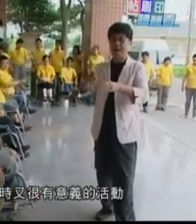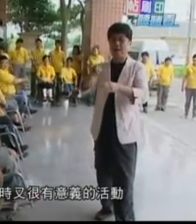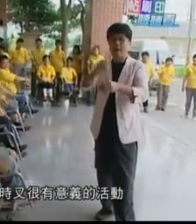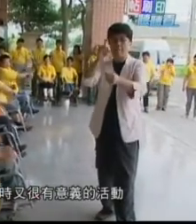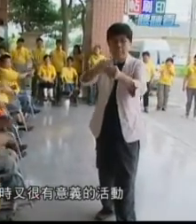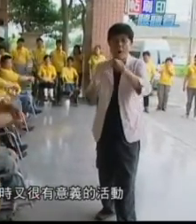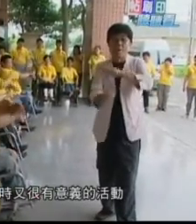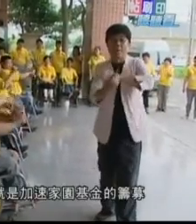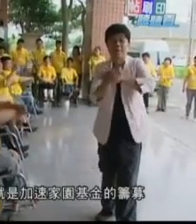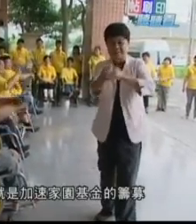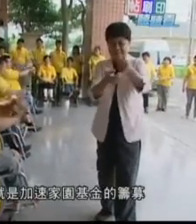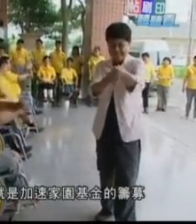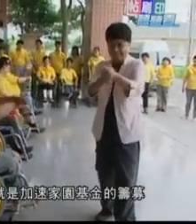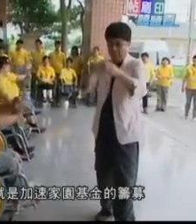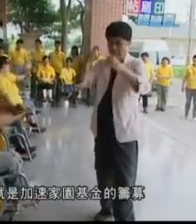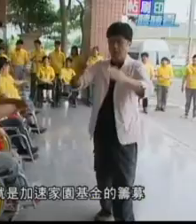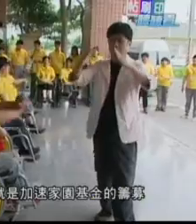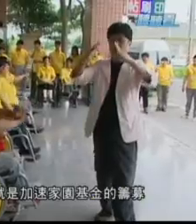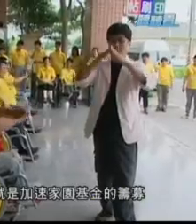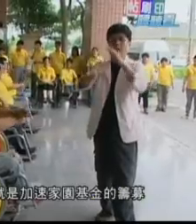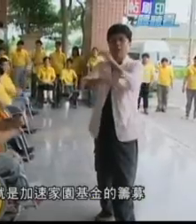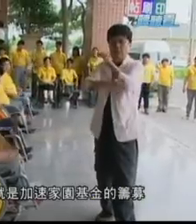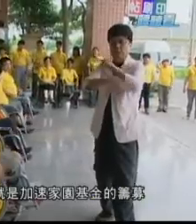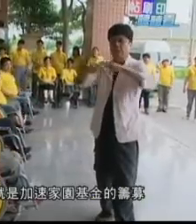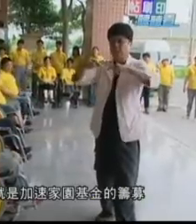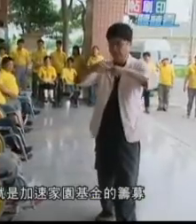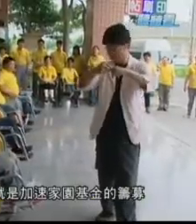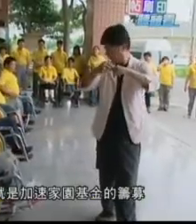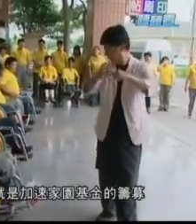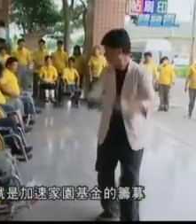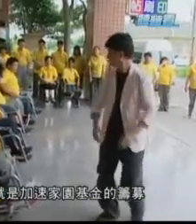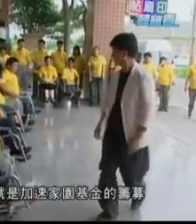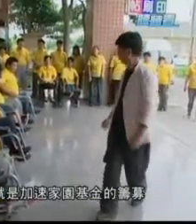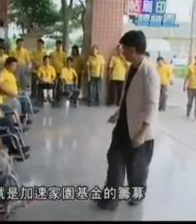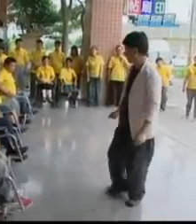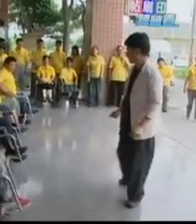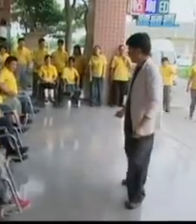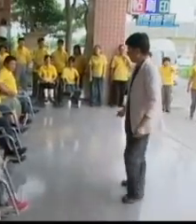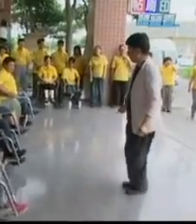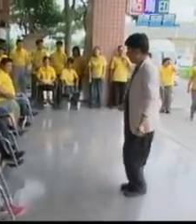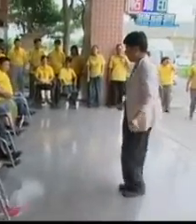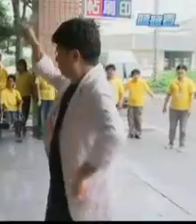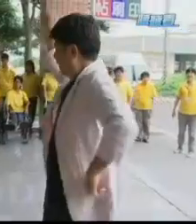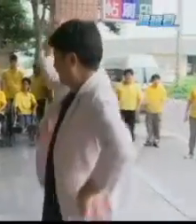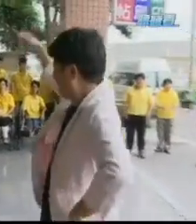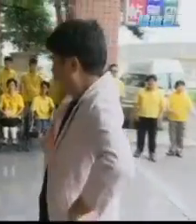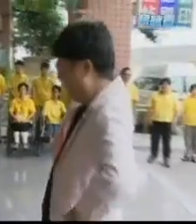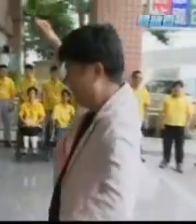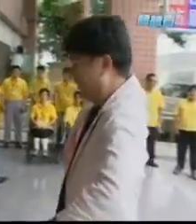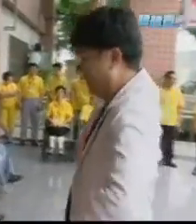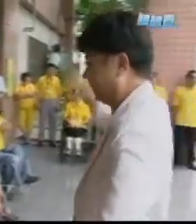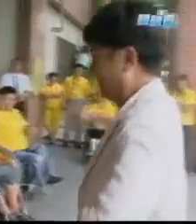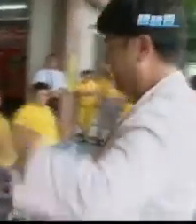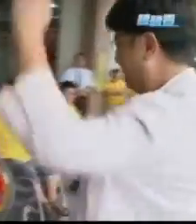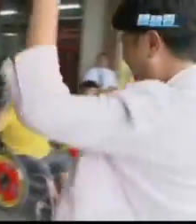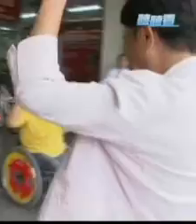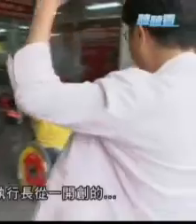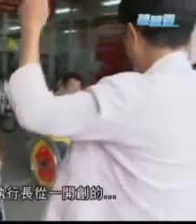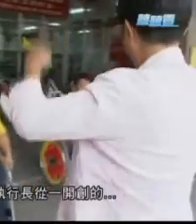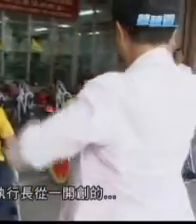动，为的呢就是加速家园基金的筹募。 耶！